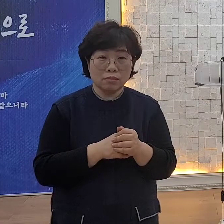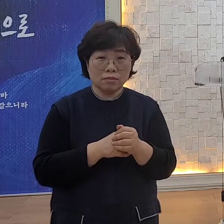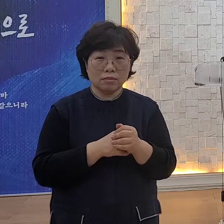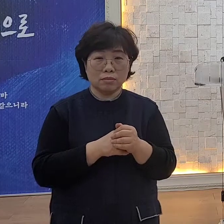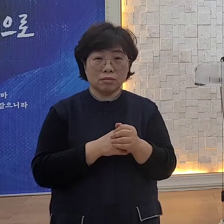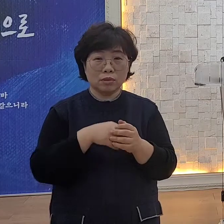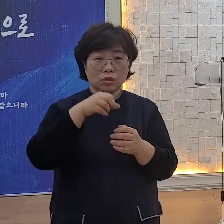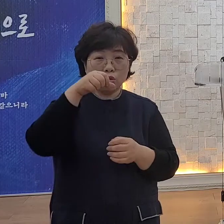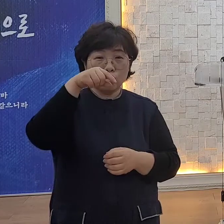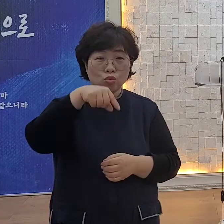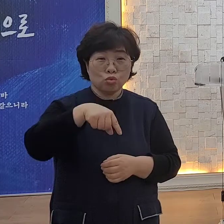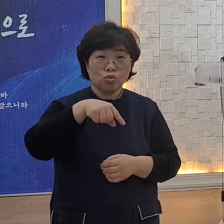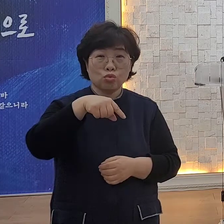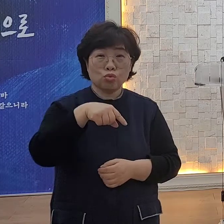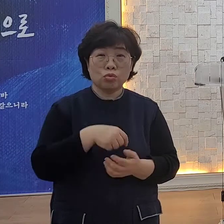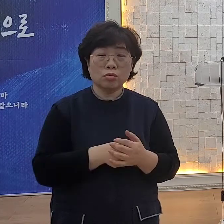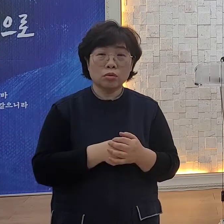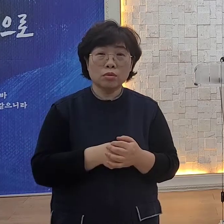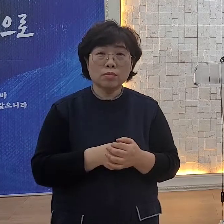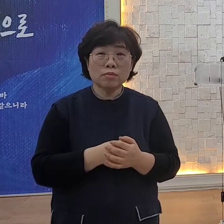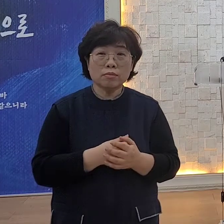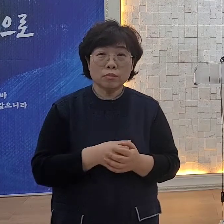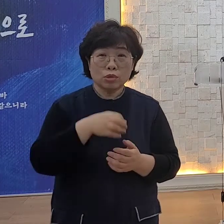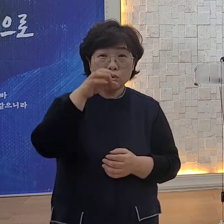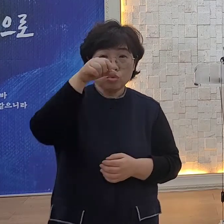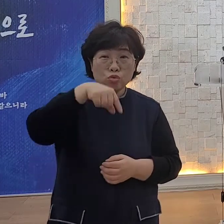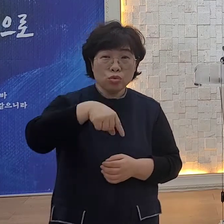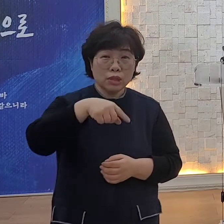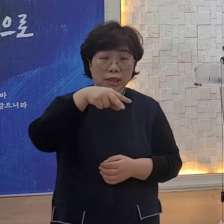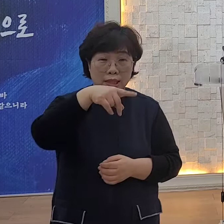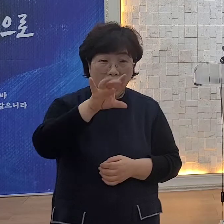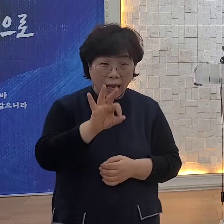지금 분명히 맞히신 분 계신 것 같아요. 맞아요.